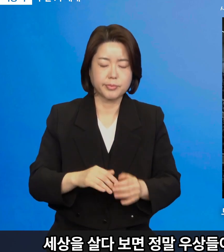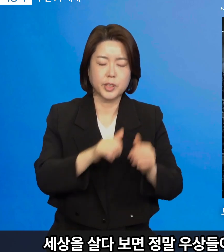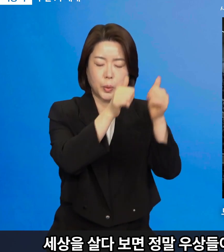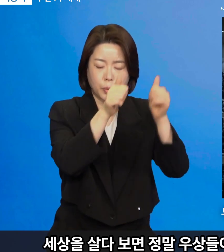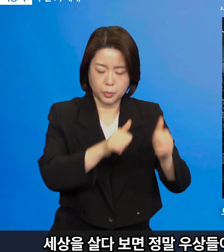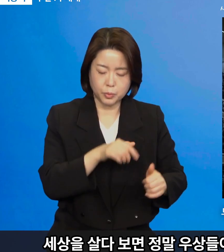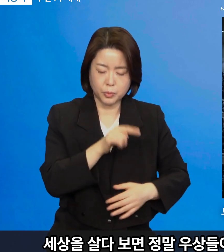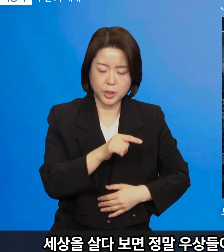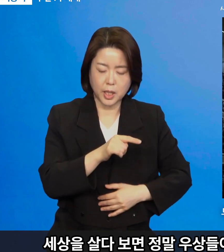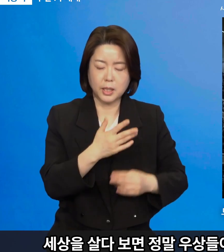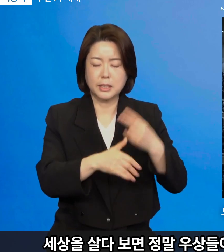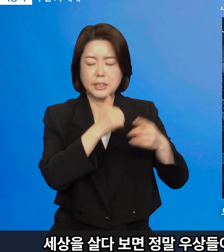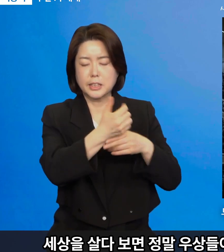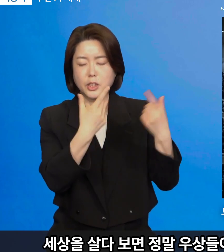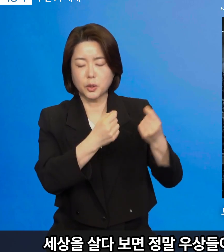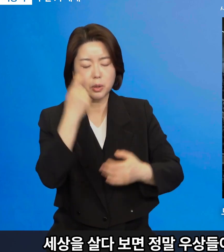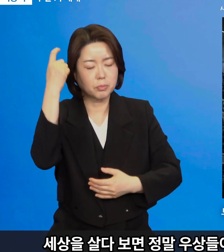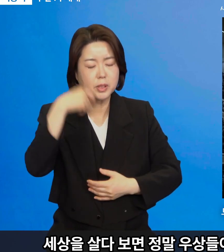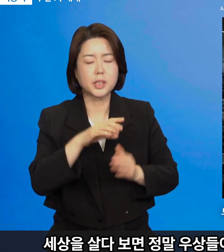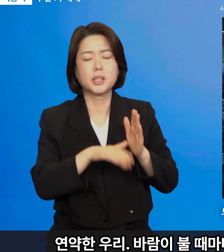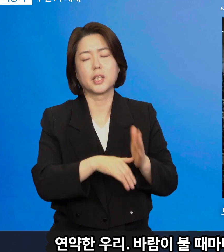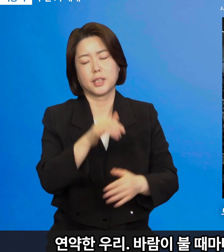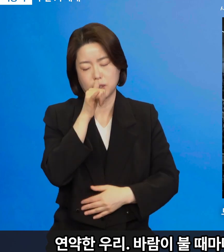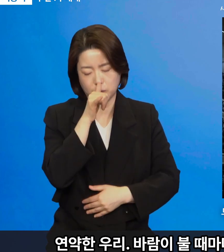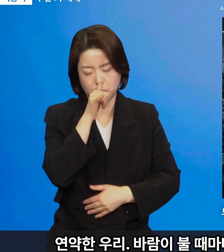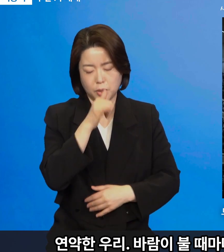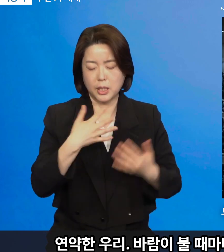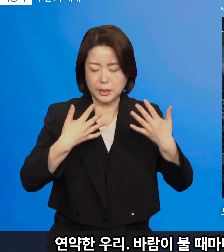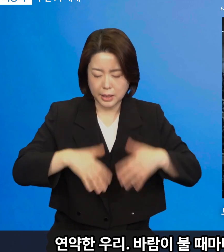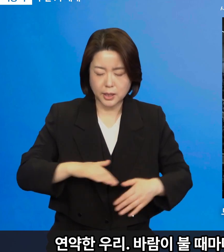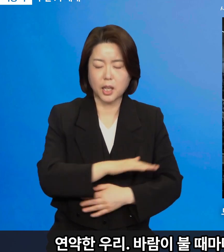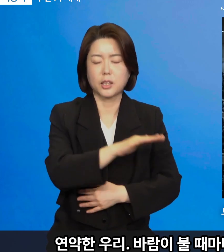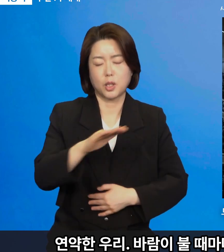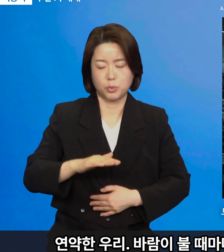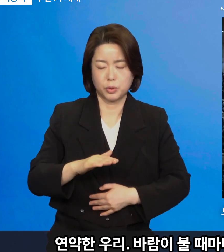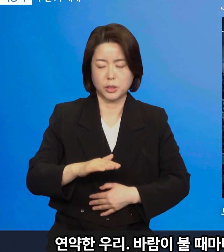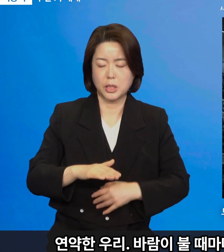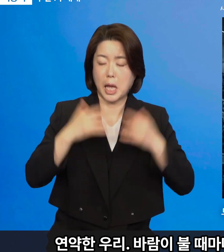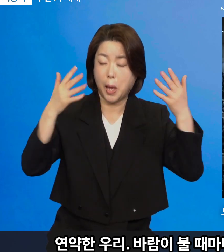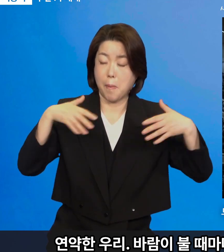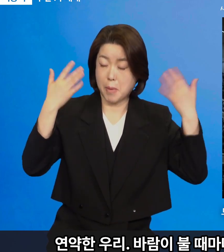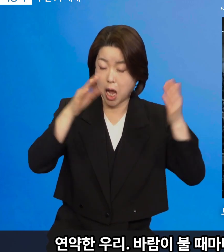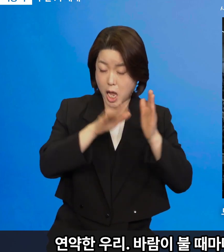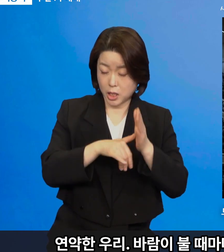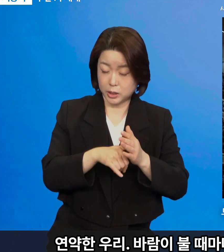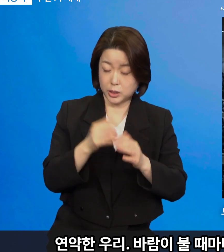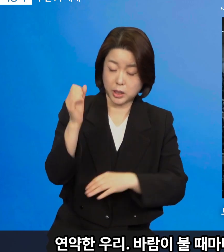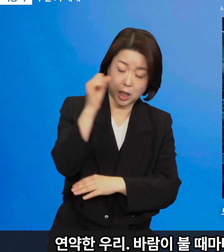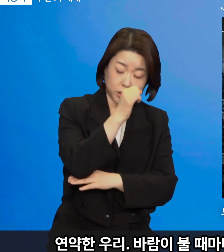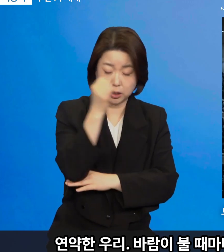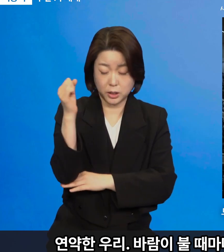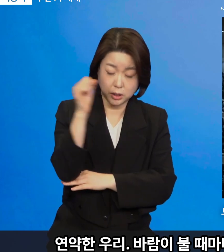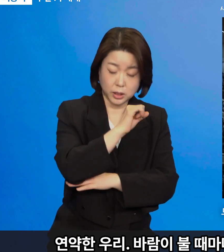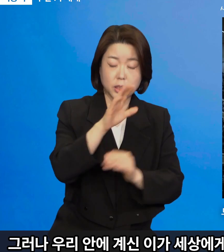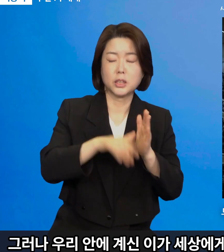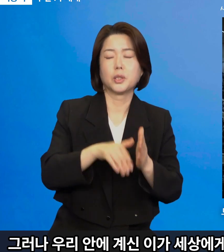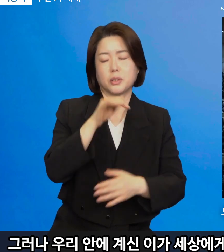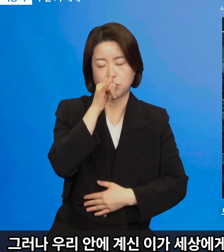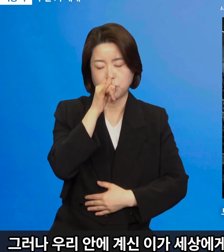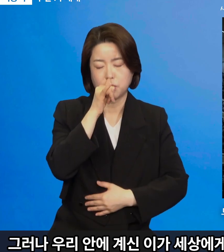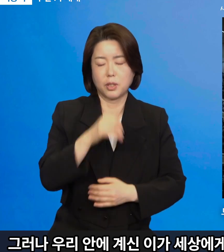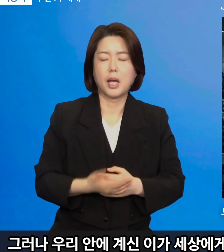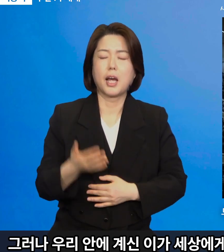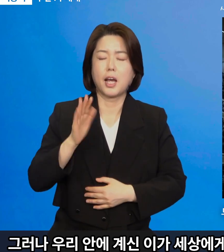우상들이 신처럼 여겨질 때가 있습니다. 연약한 우리, 바람이 불 때마다 이리저리 흔들 때가 있지만,